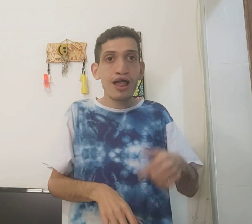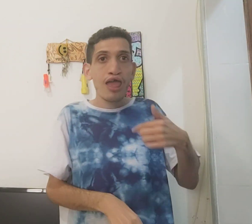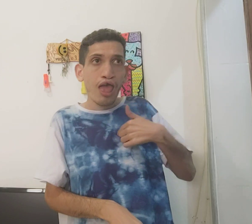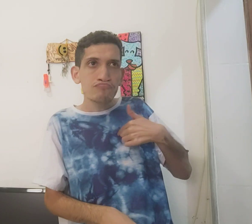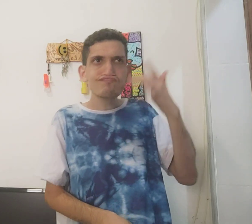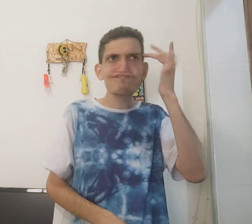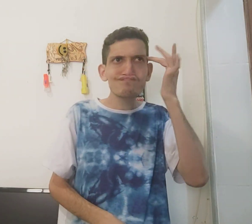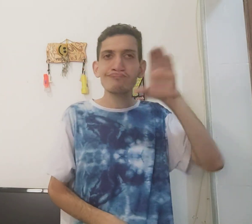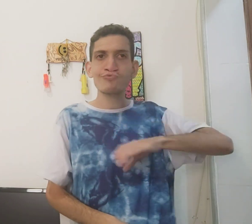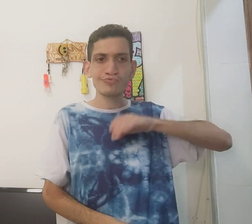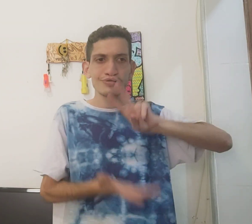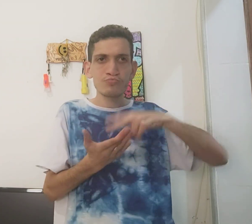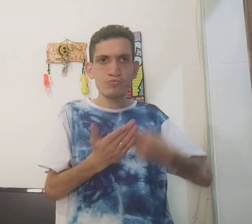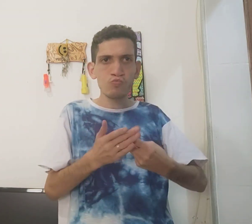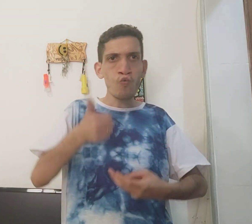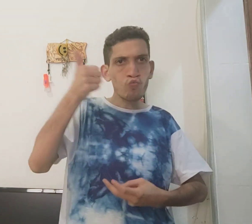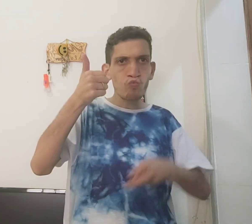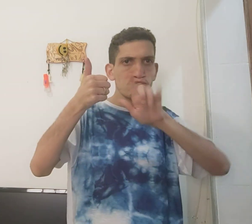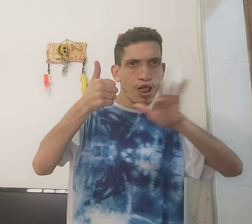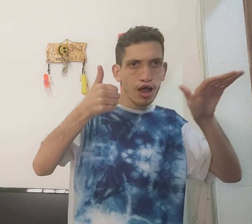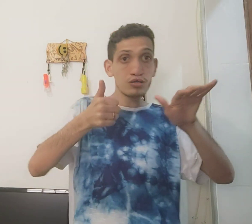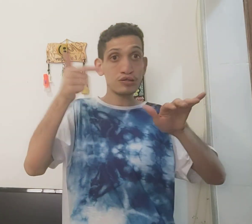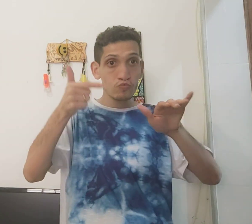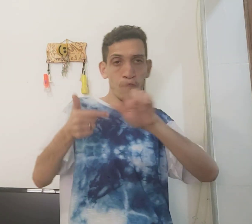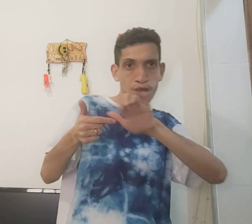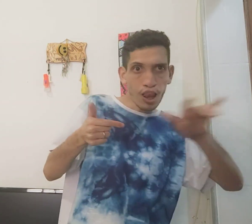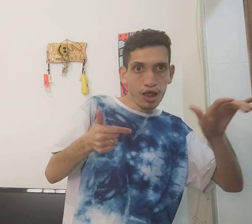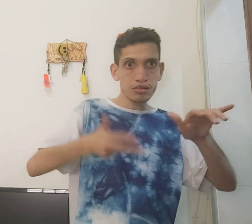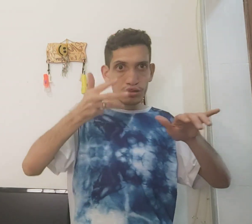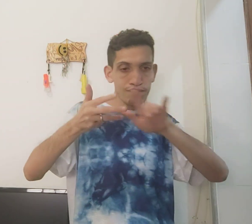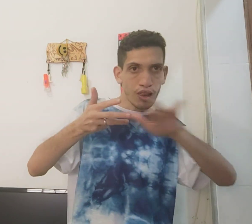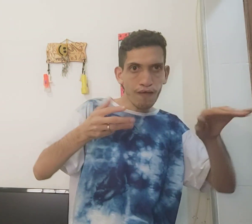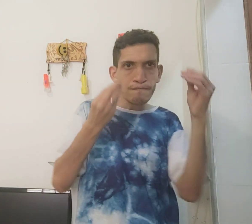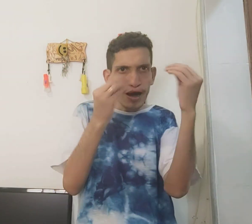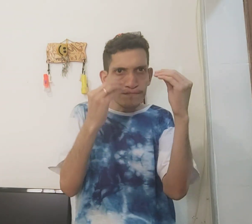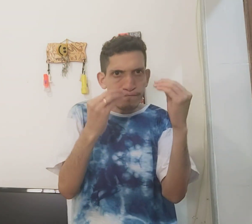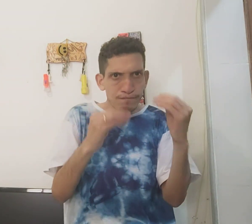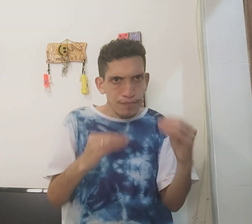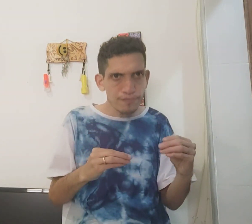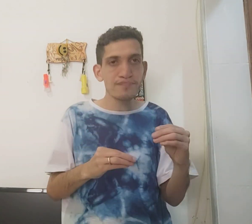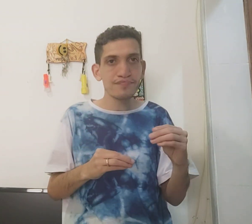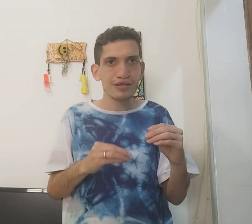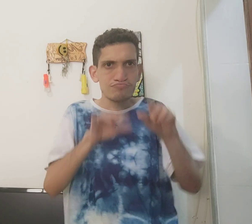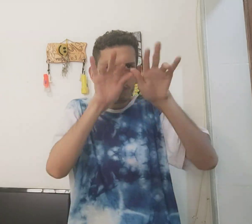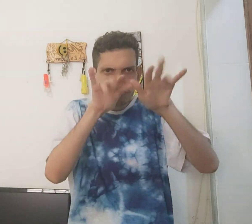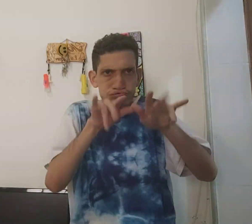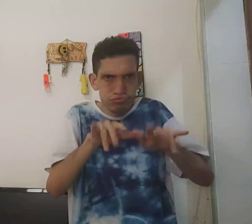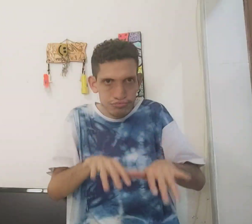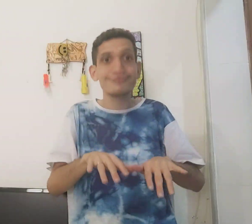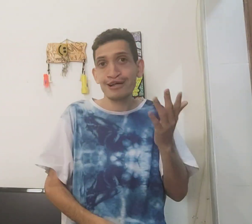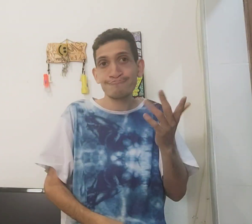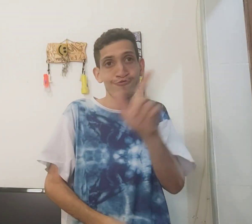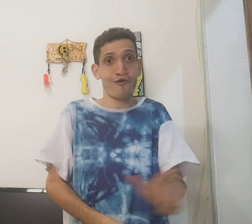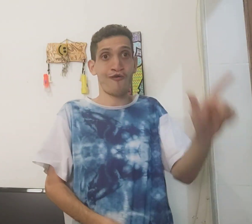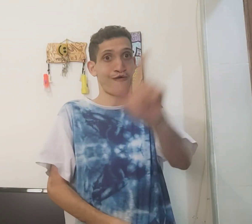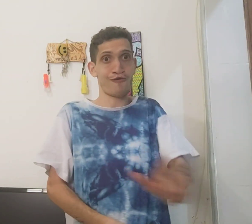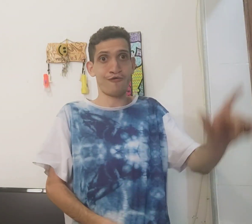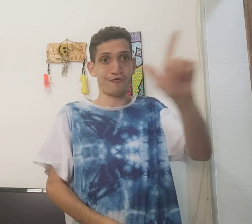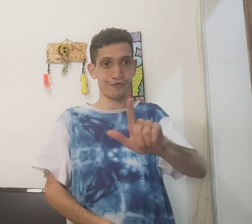você aqui nos comentários vai falar Olha, acho que o português é essa palavra. Número 1, número 2, número 3 em ordem aqui